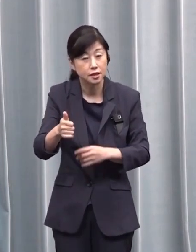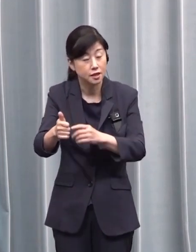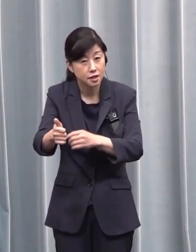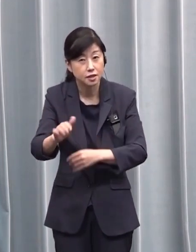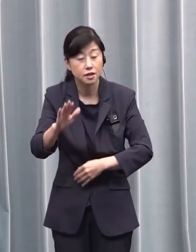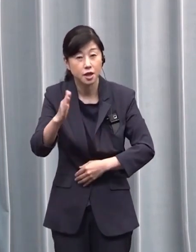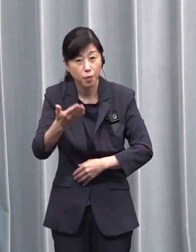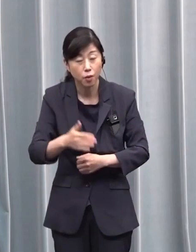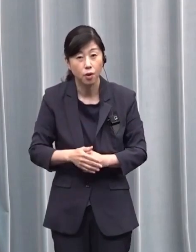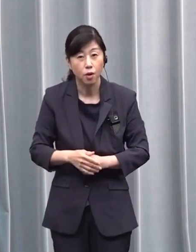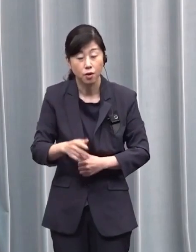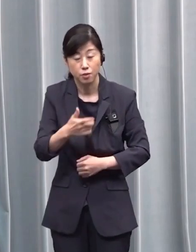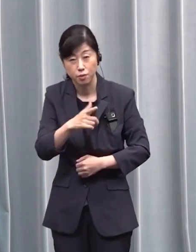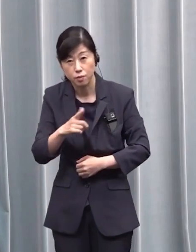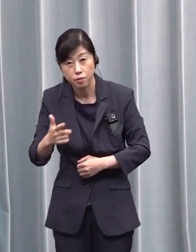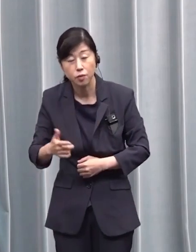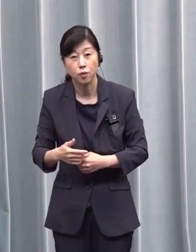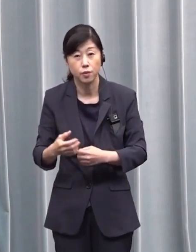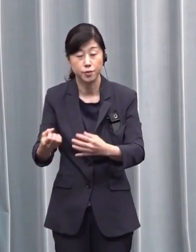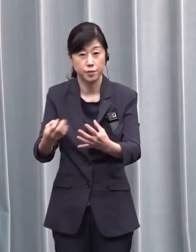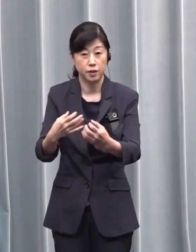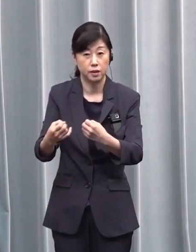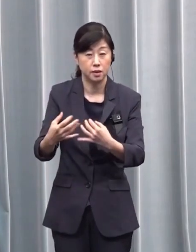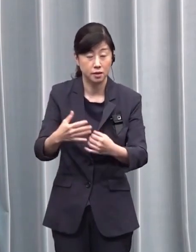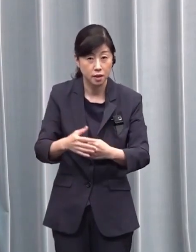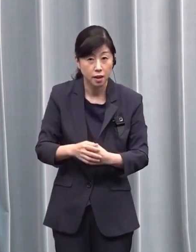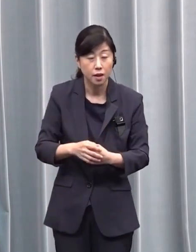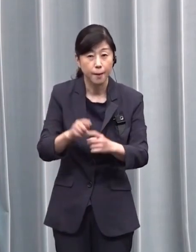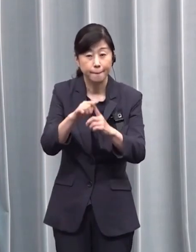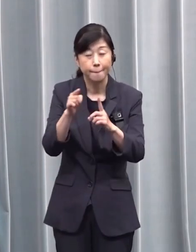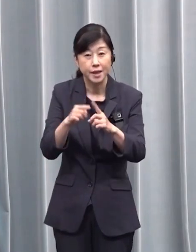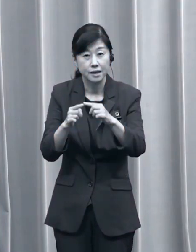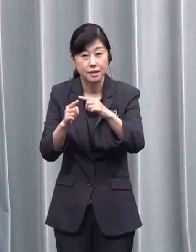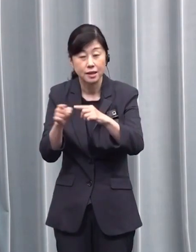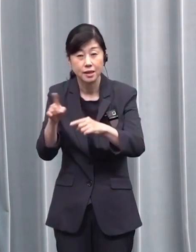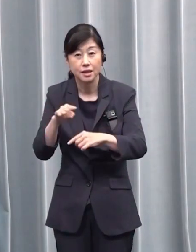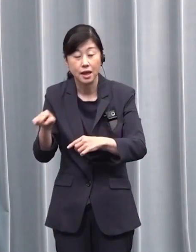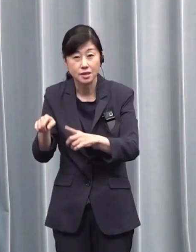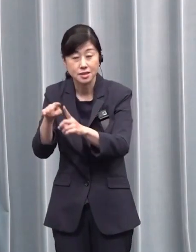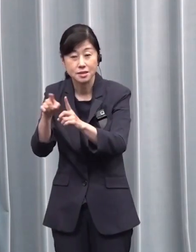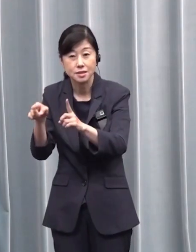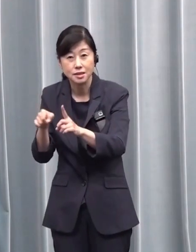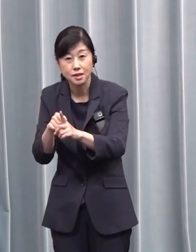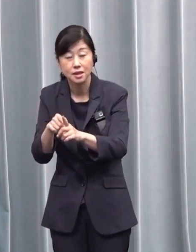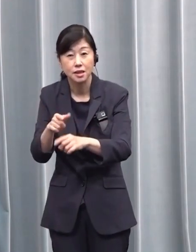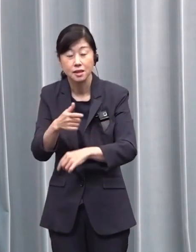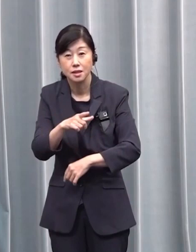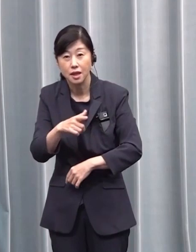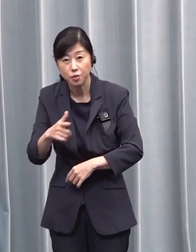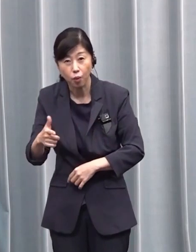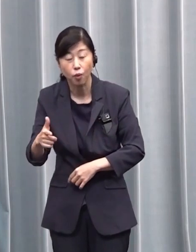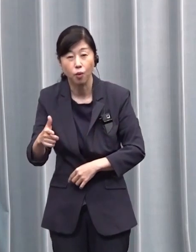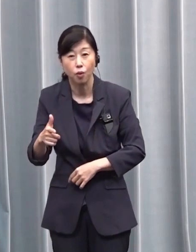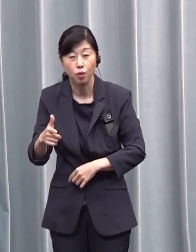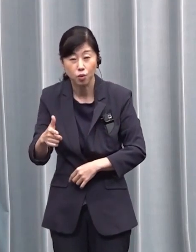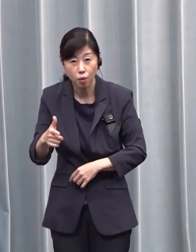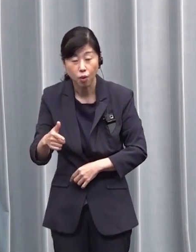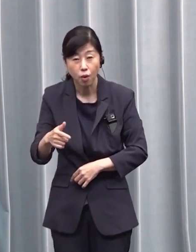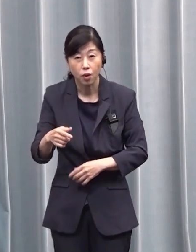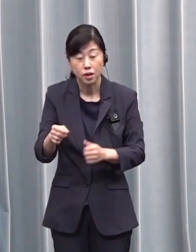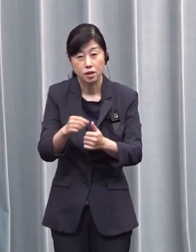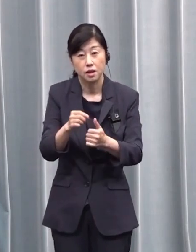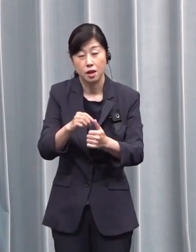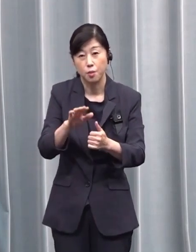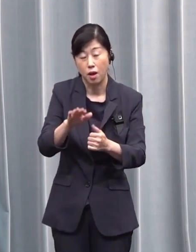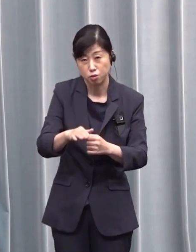から、被害から PTSD になっている方たちもいるんですが、そういうことを言われて、警察に届けを出すこともできなかったと。また他